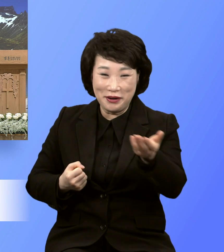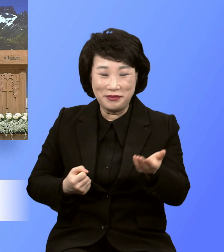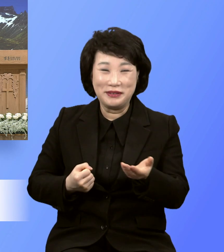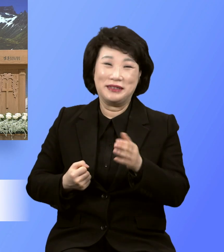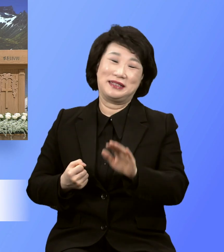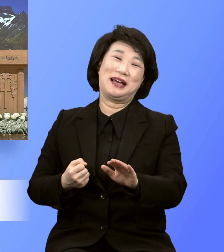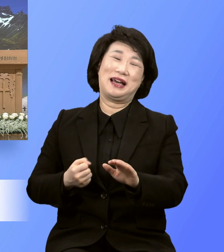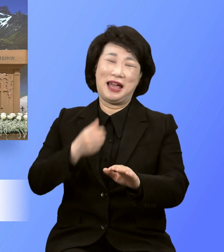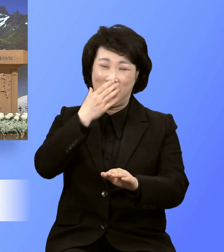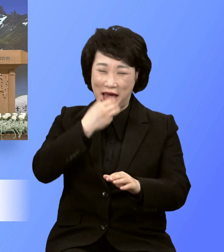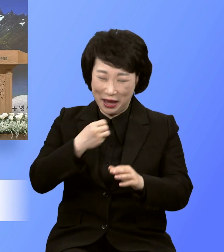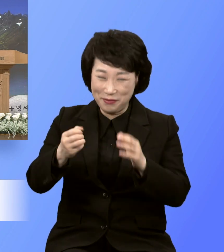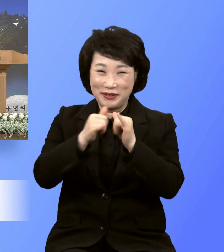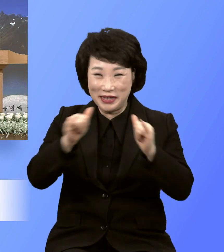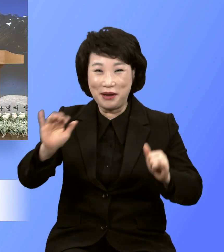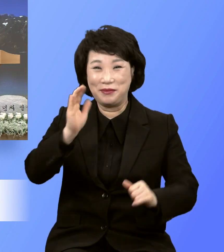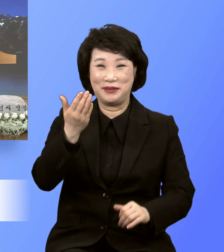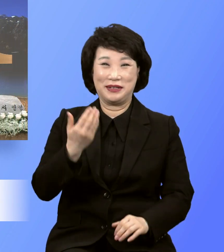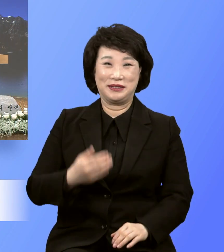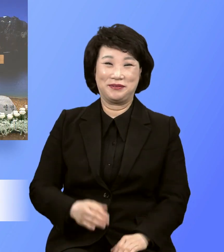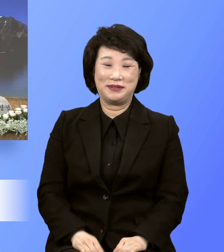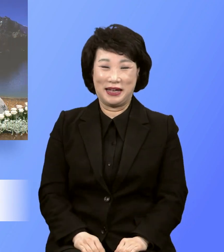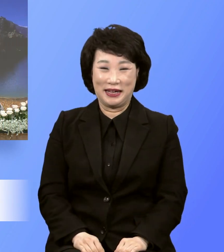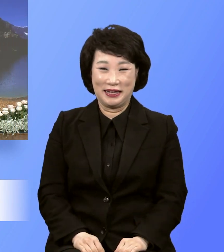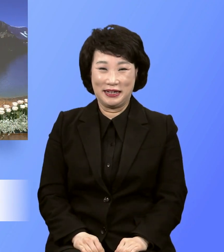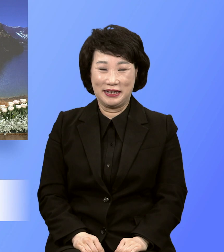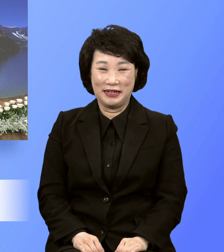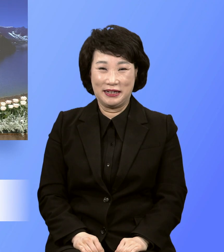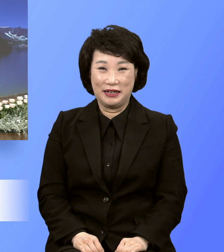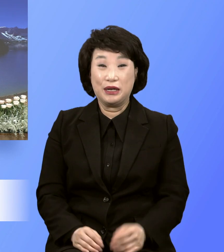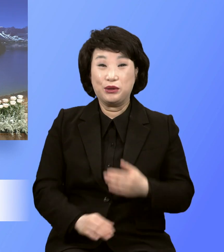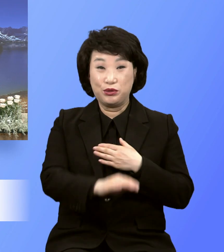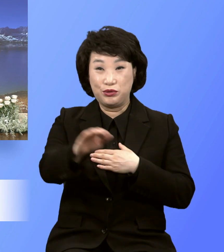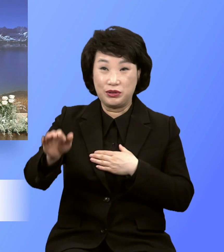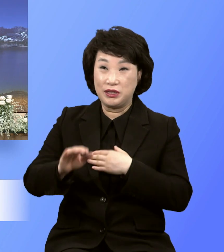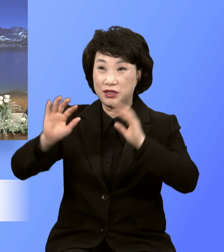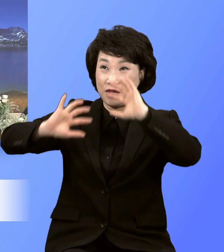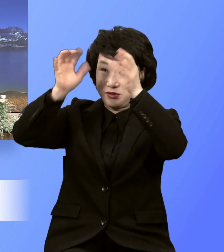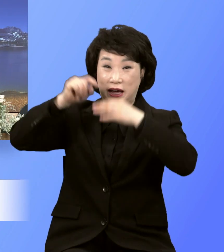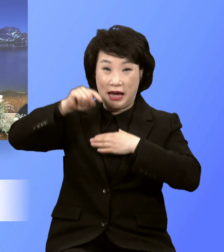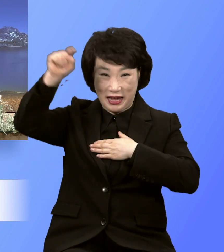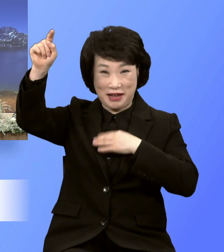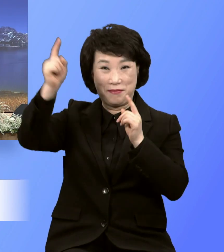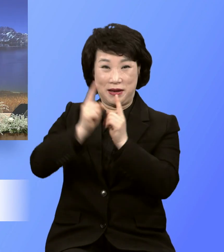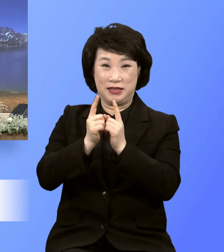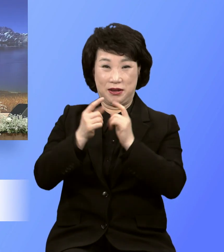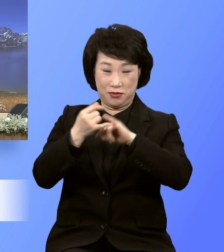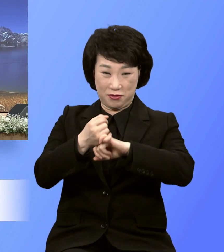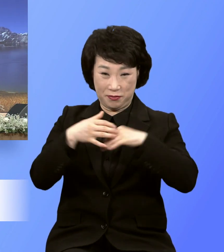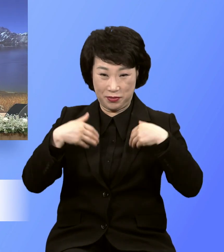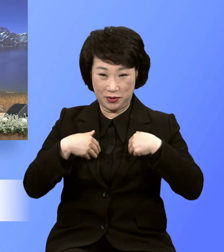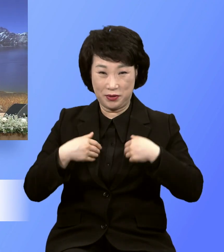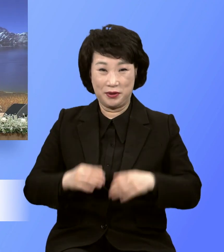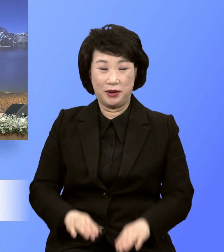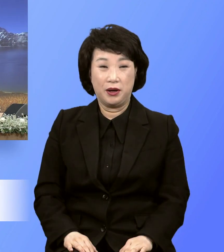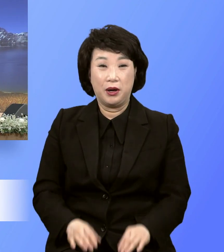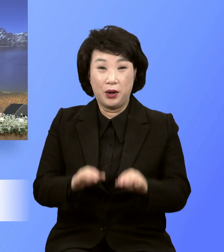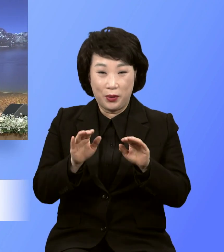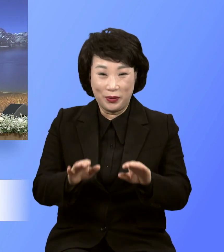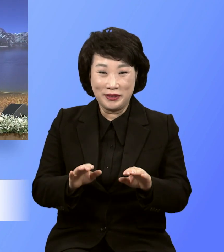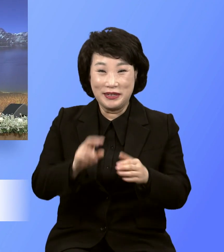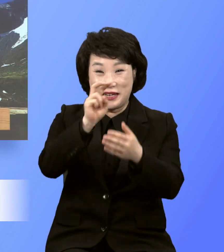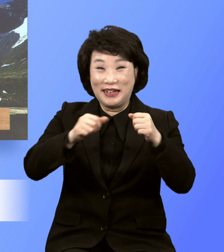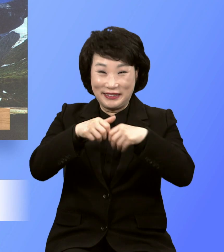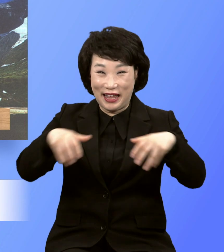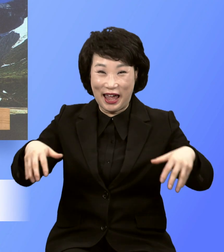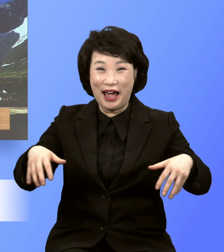참으로 행복한 사람이 될 것입니다. 우린 천국에서 만날 것입니다. 오늘